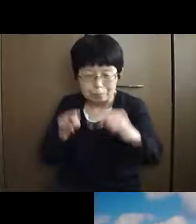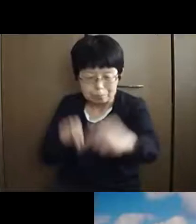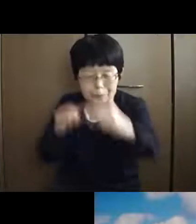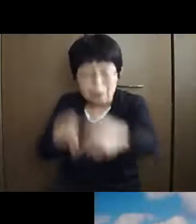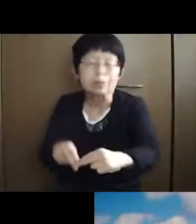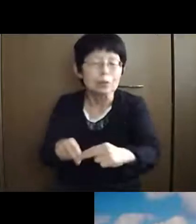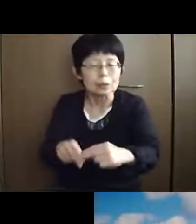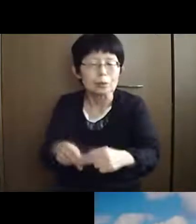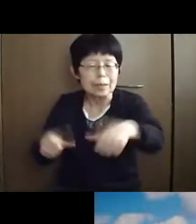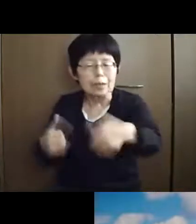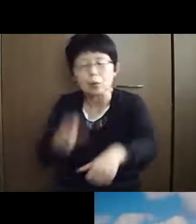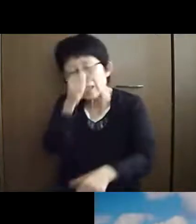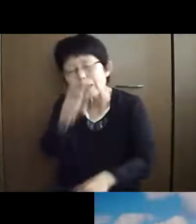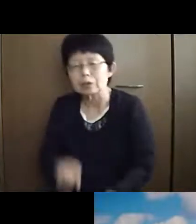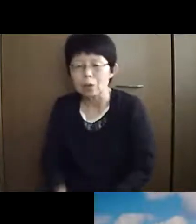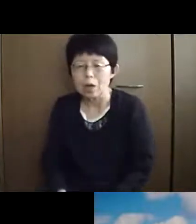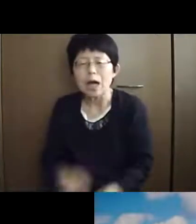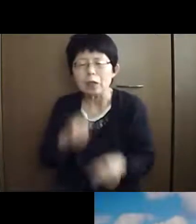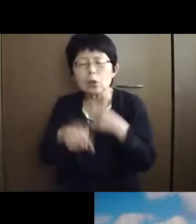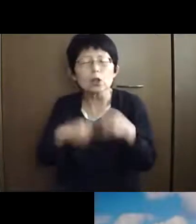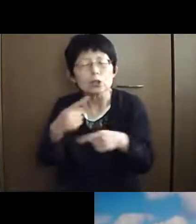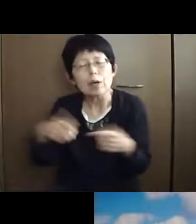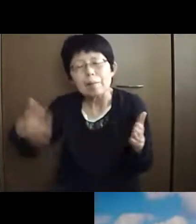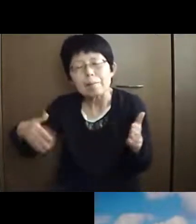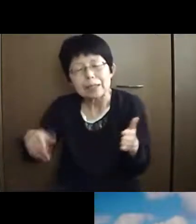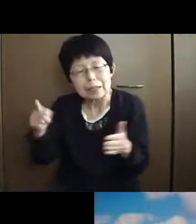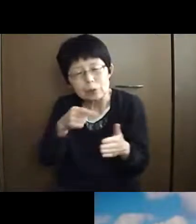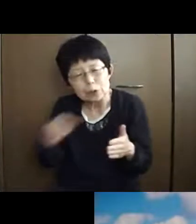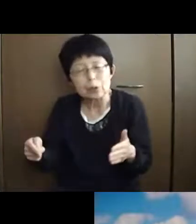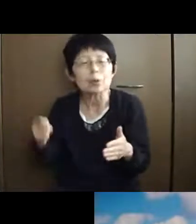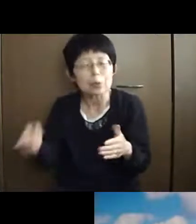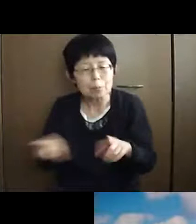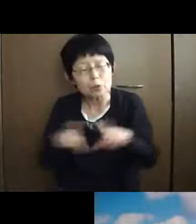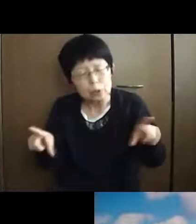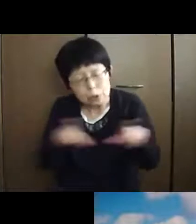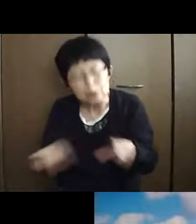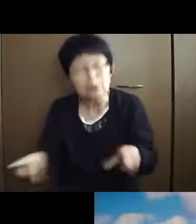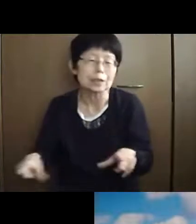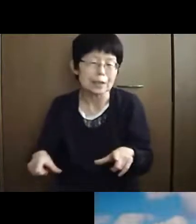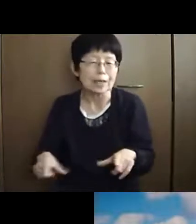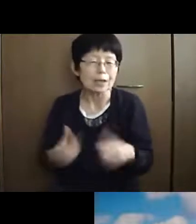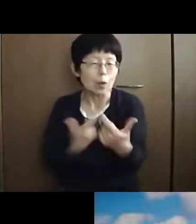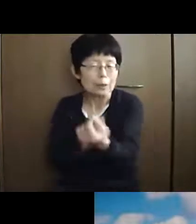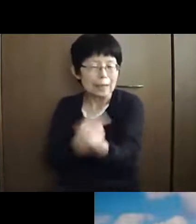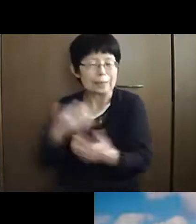あと、手話ができない人とでも普通に楽しめますし、そういうところが好きですっていうことです